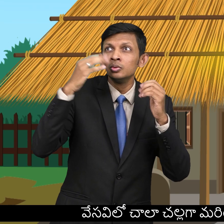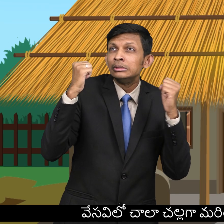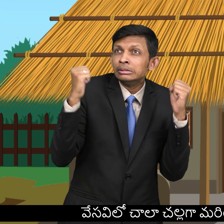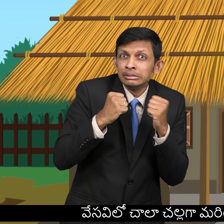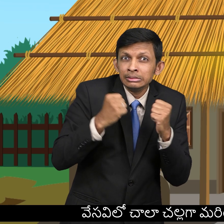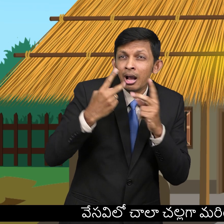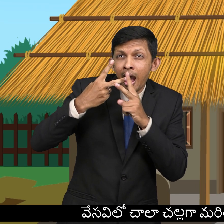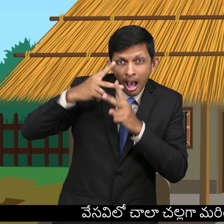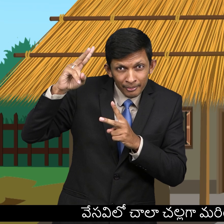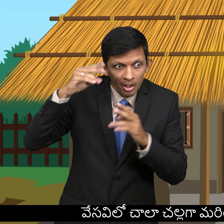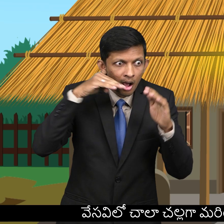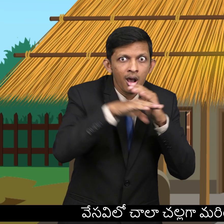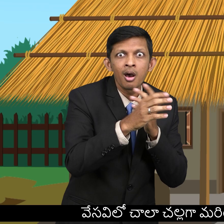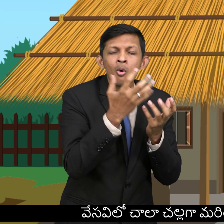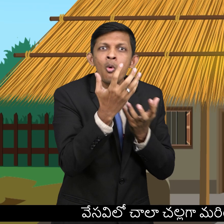ఉండేది.